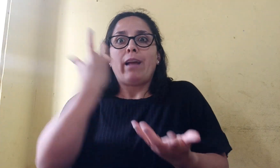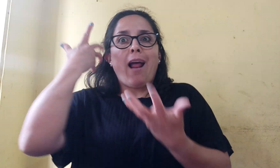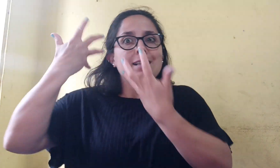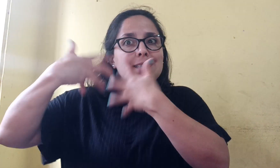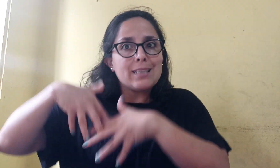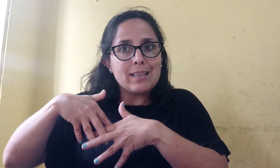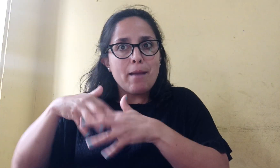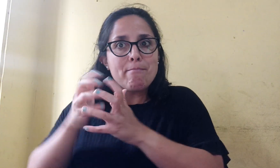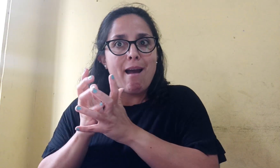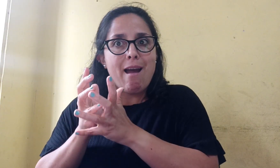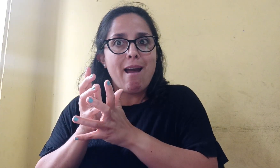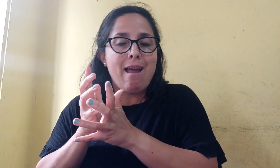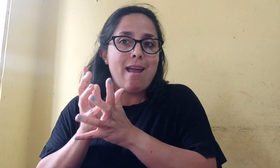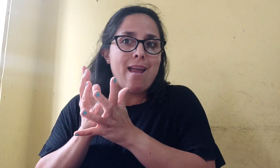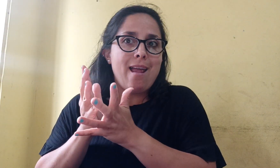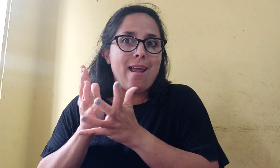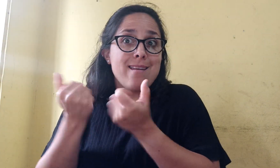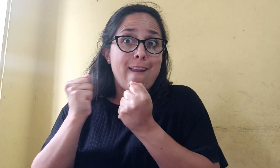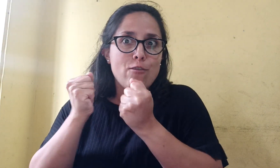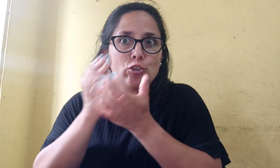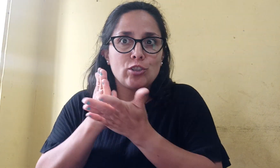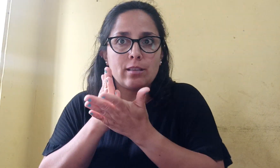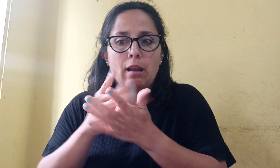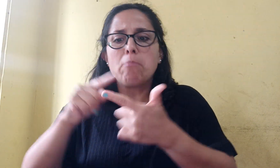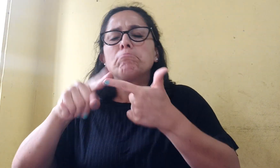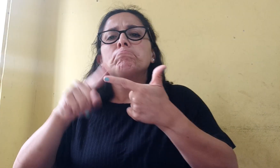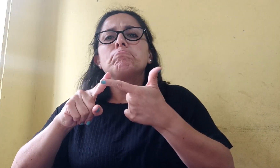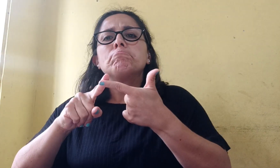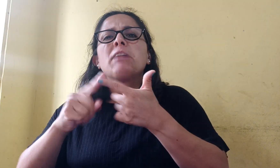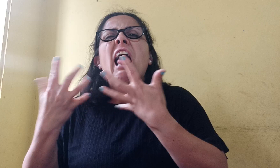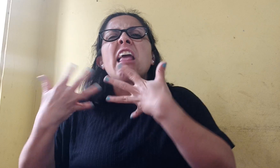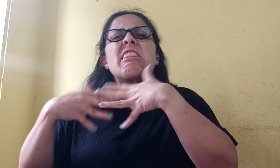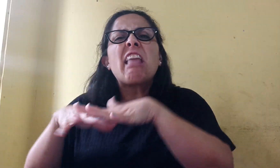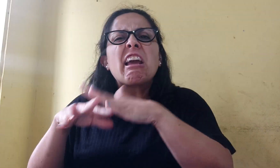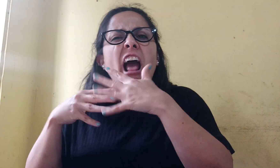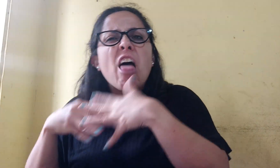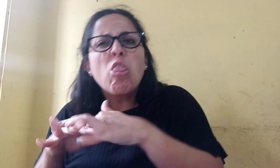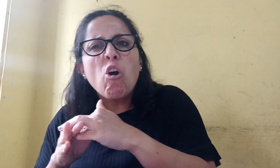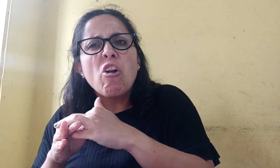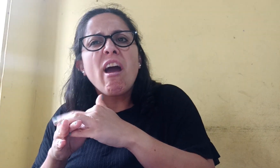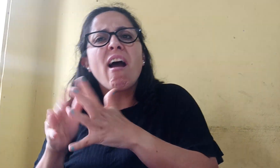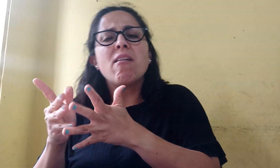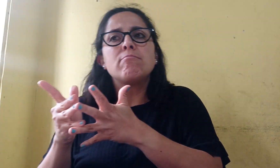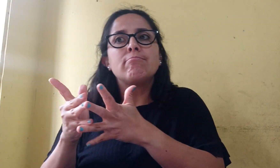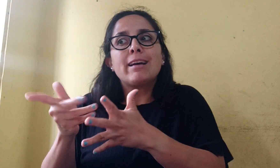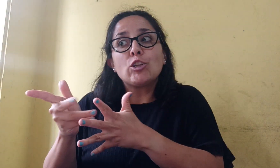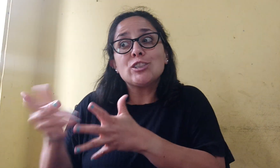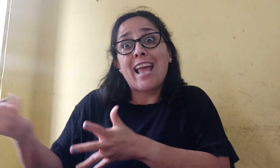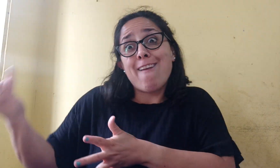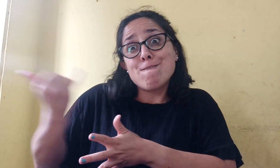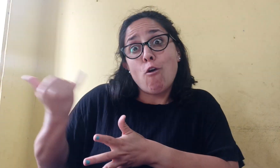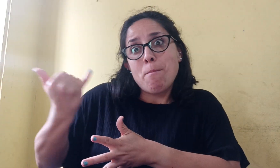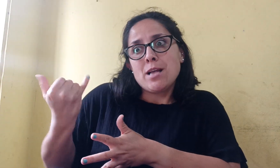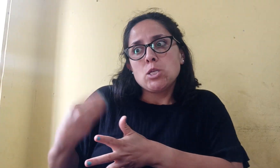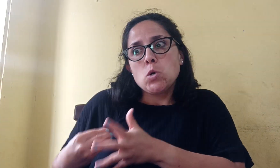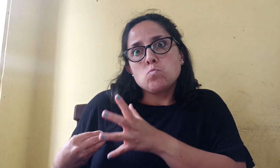función integradora, que la realiza el sistema nervioso central a partir de la información que vino por la vía